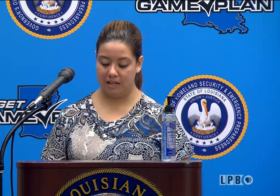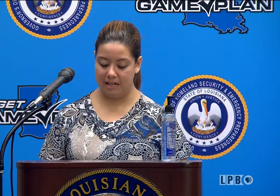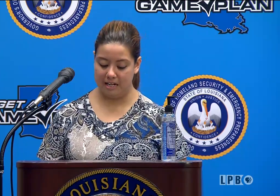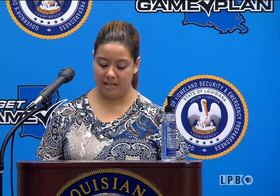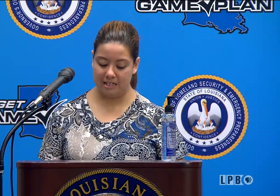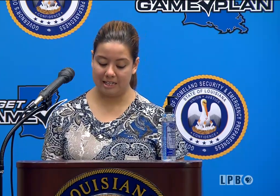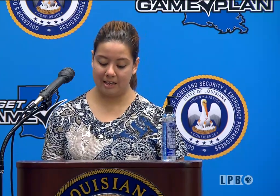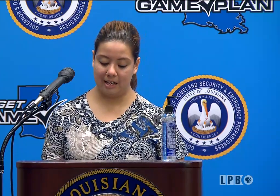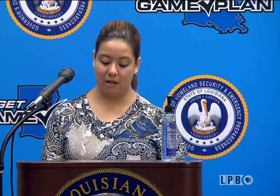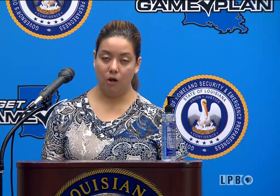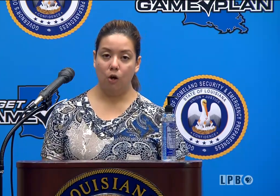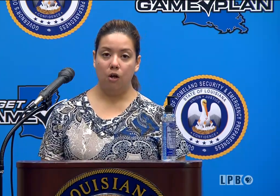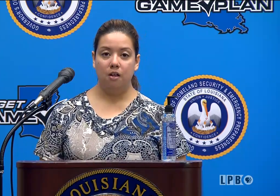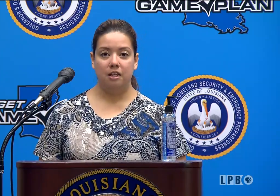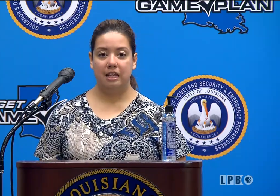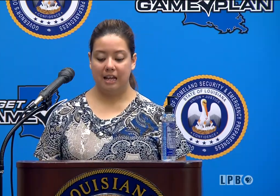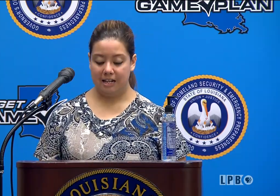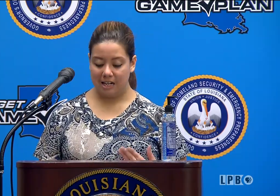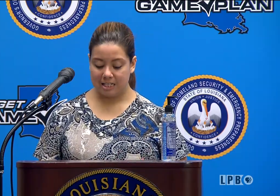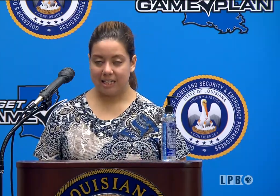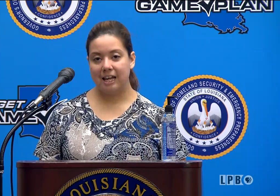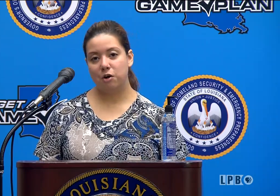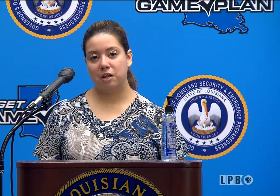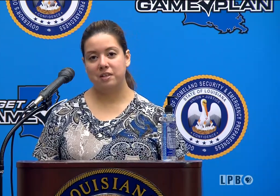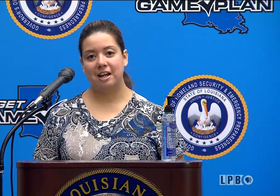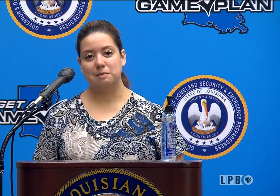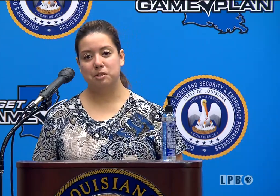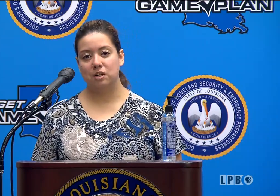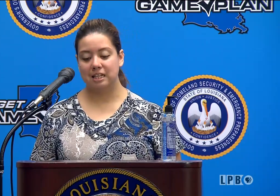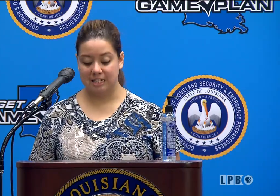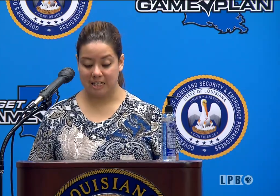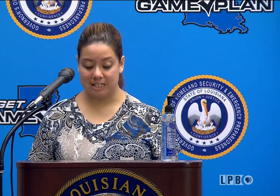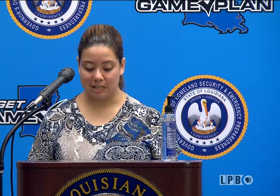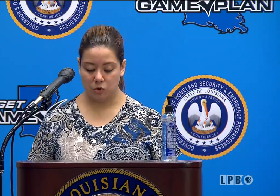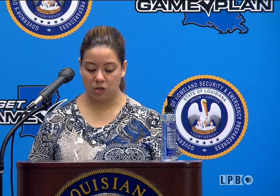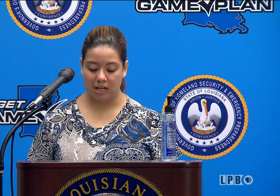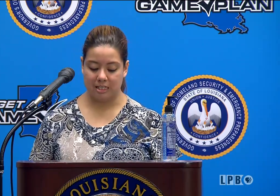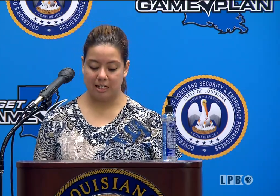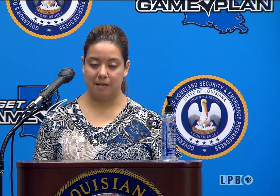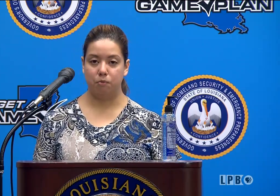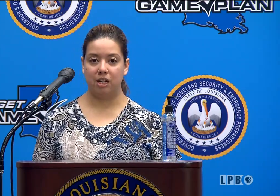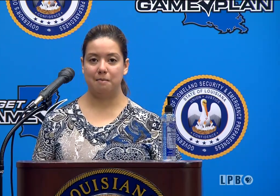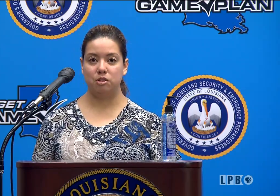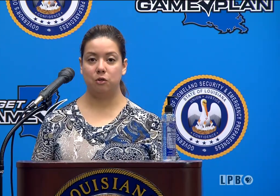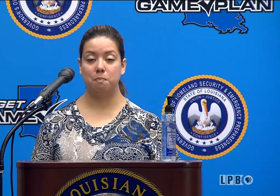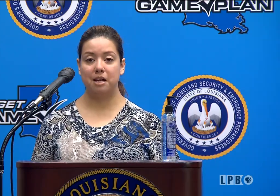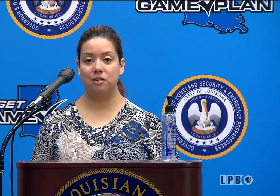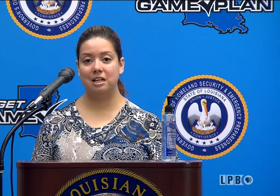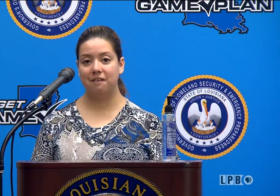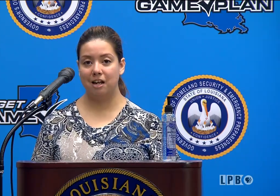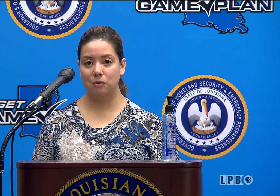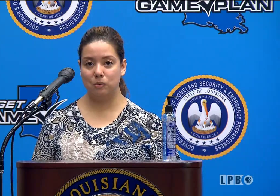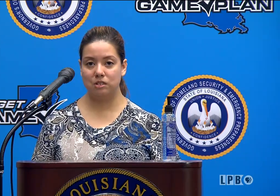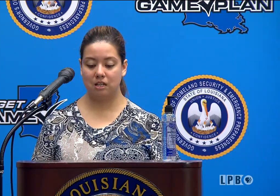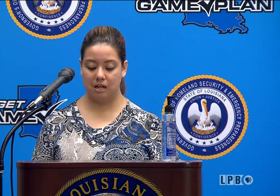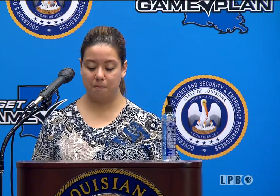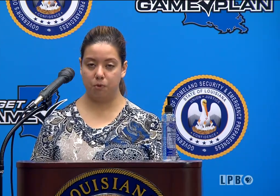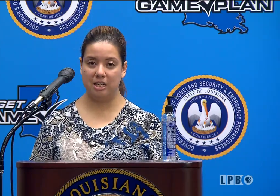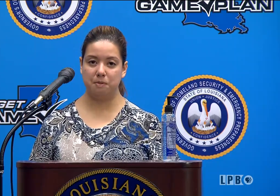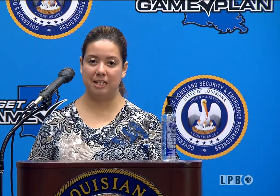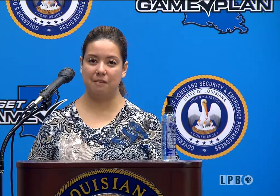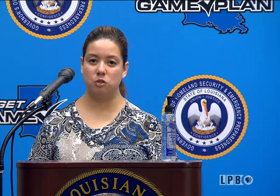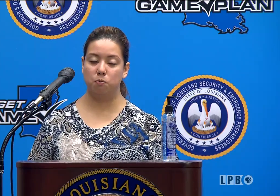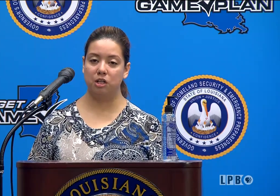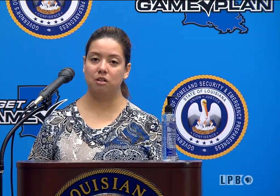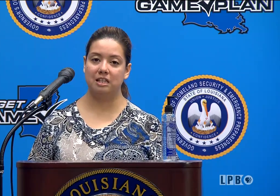tiempo en tratar de rescatar o de ayudar a las personas que necesitan esa ayuda. Así que, por ejemplo, si con Marco se le va la luz,